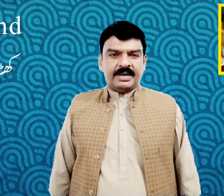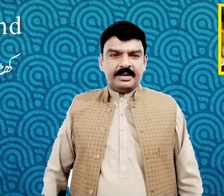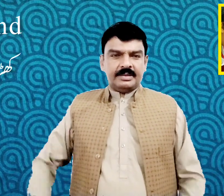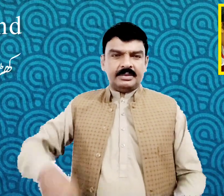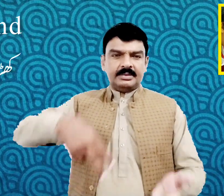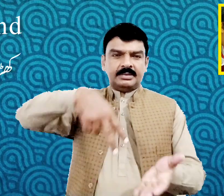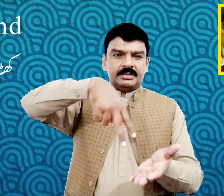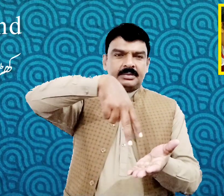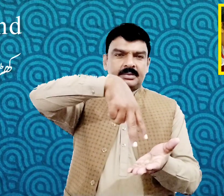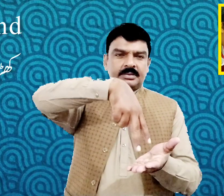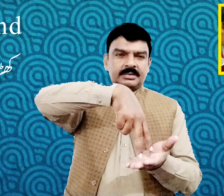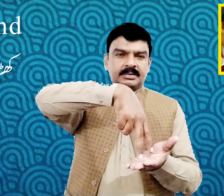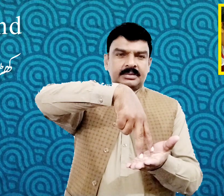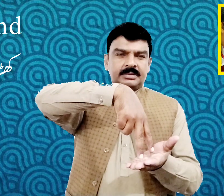स्टैंड,